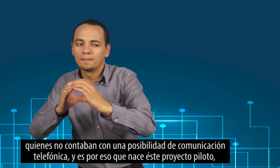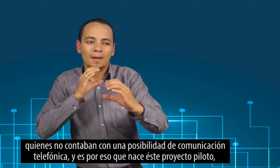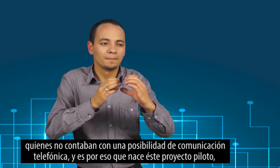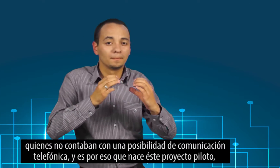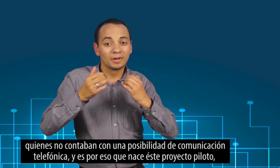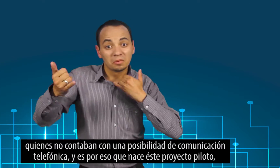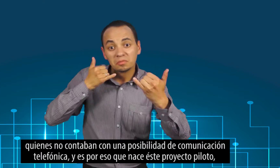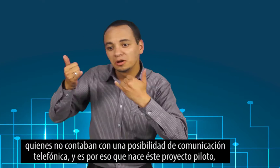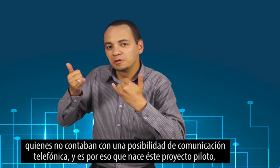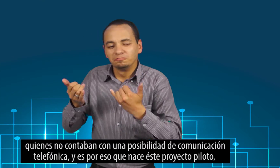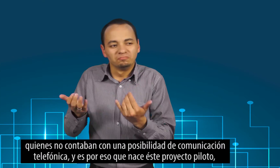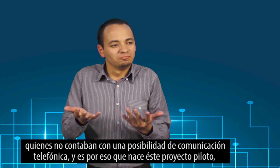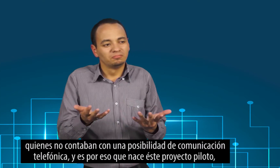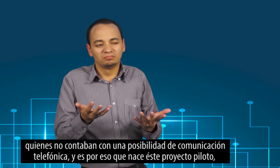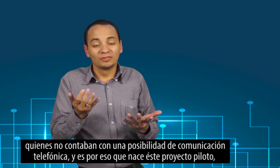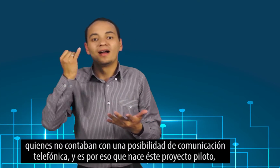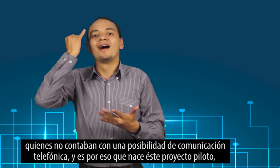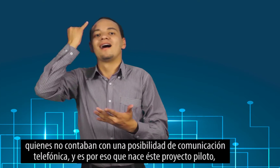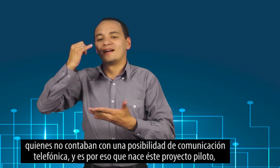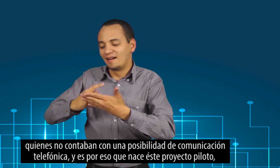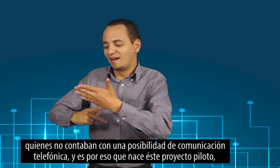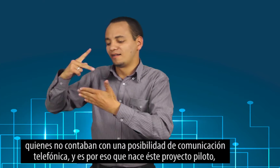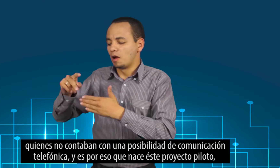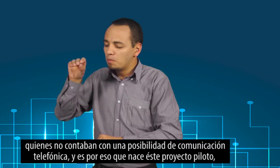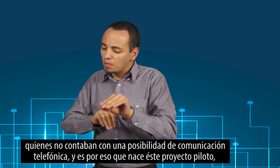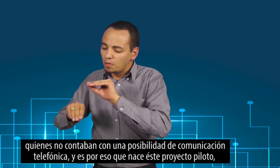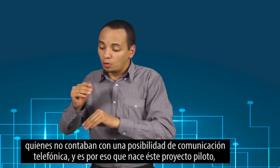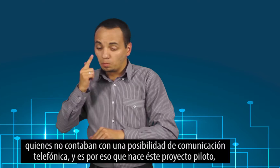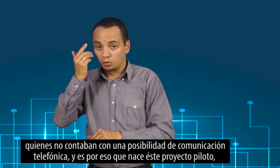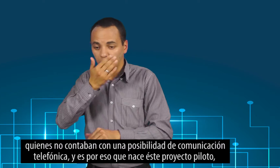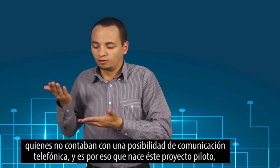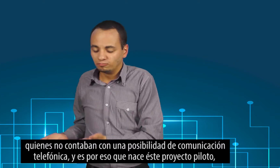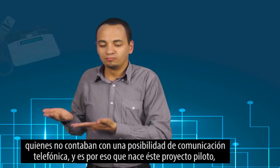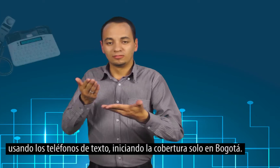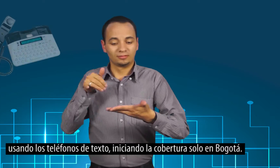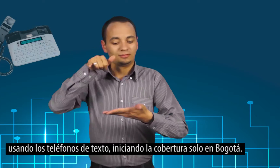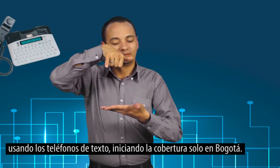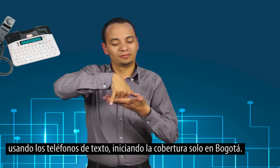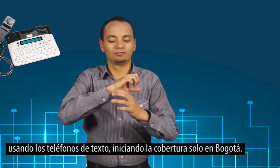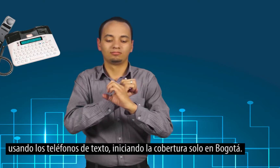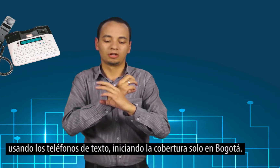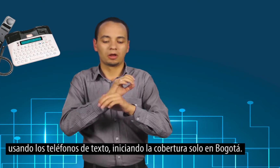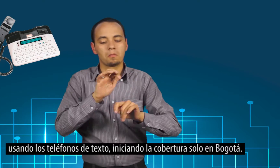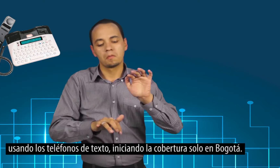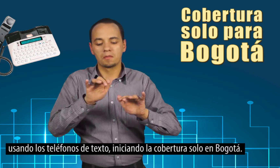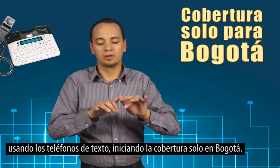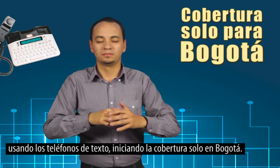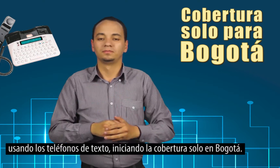quienes no contaban con una posibilidad de comunicación telefónica, y es por eso que nace este proyecto piloto usando teléfonos de texto, iniciando la